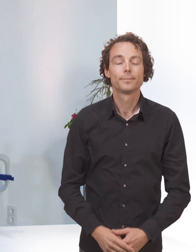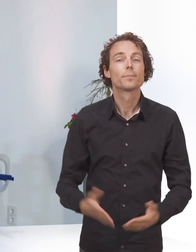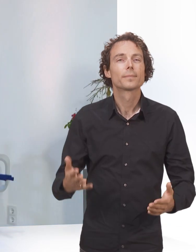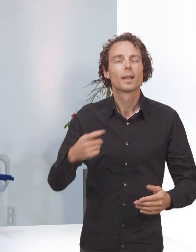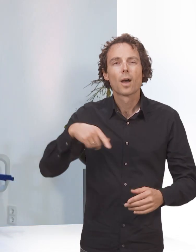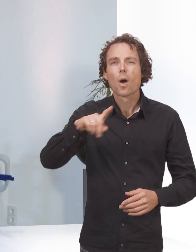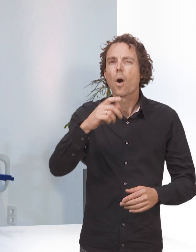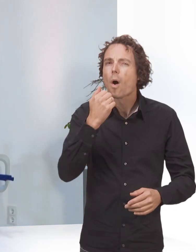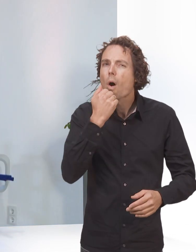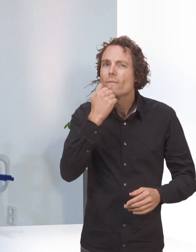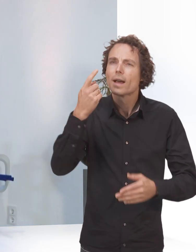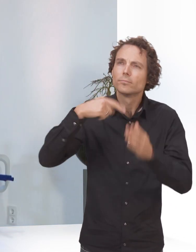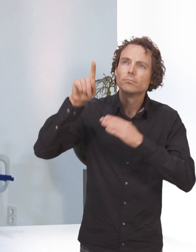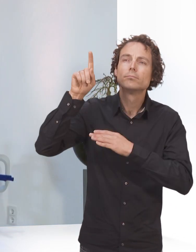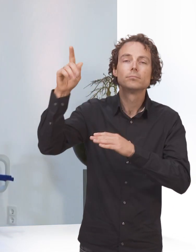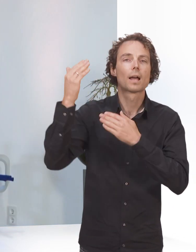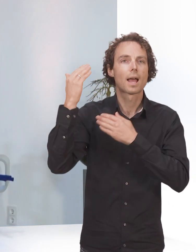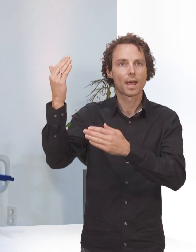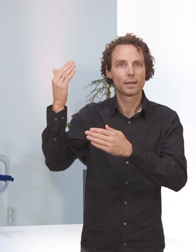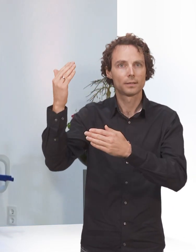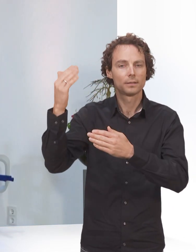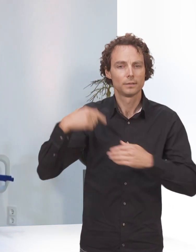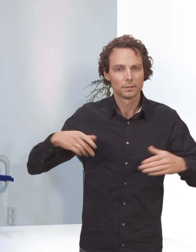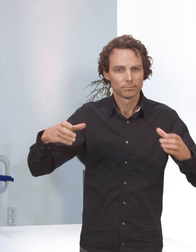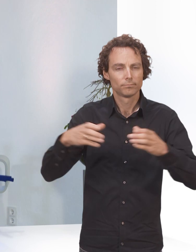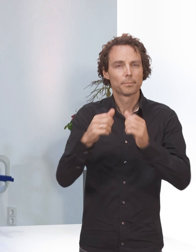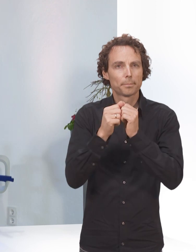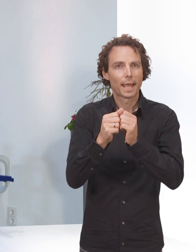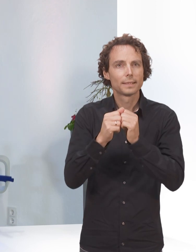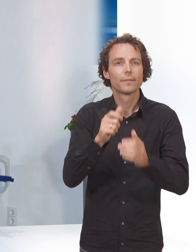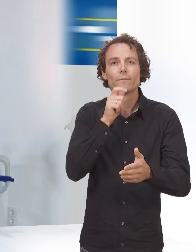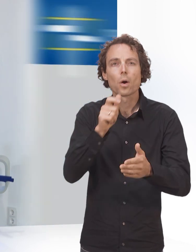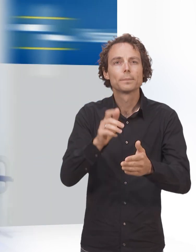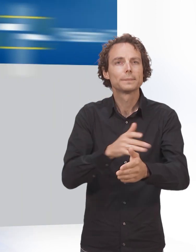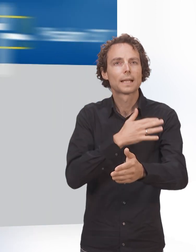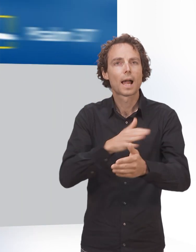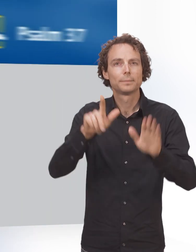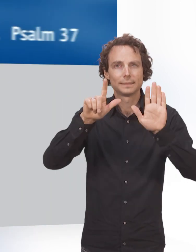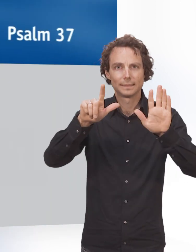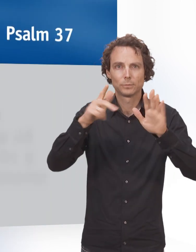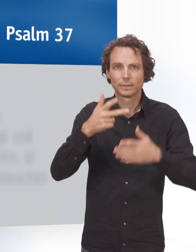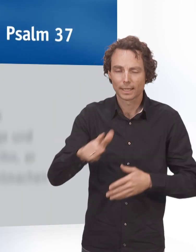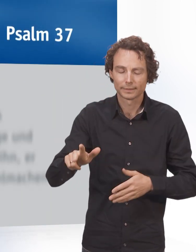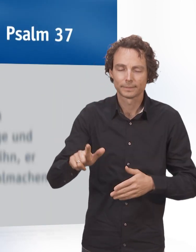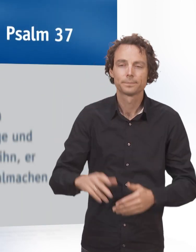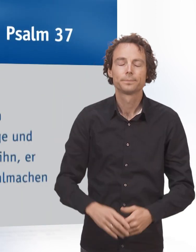Hoffe auf den Herrn. Wir beten gemeinsam mit Worten aus Psalm 37.